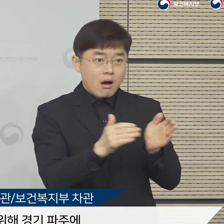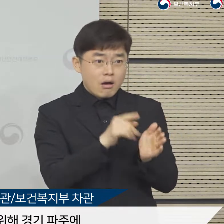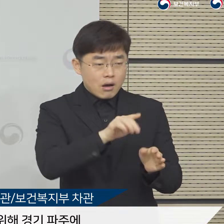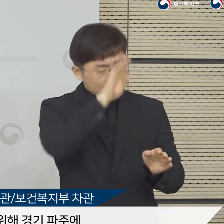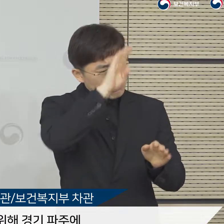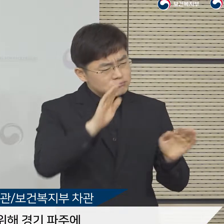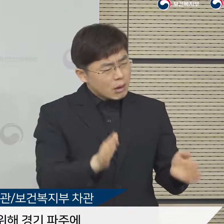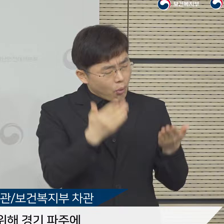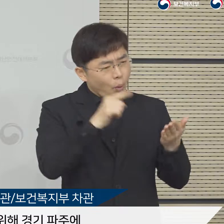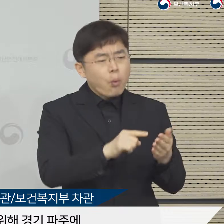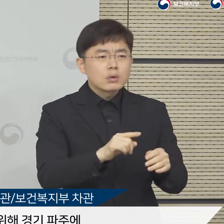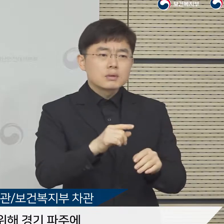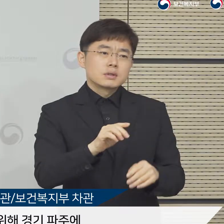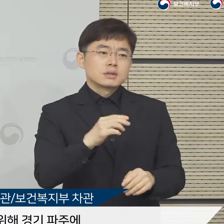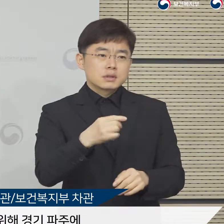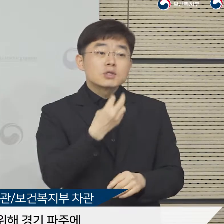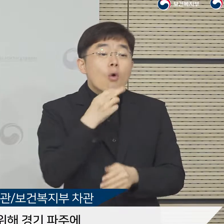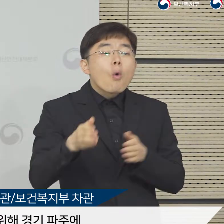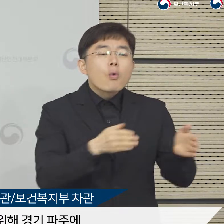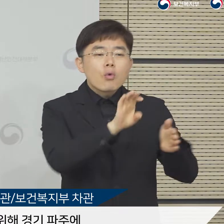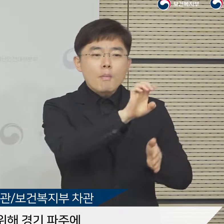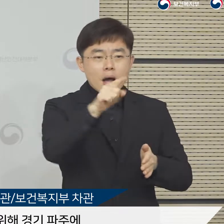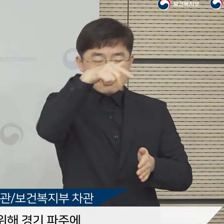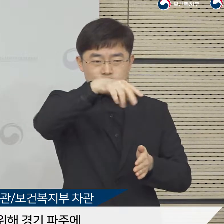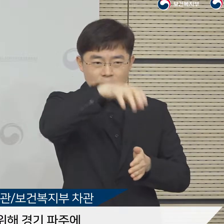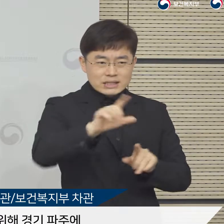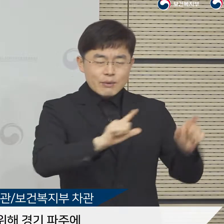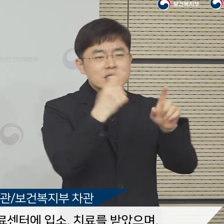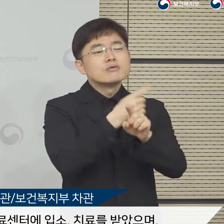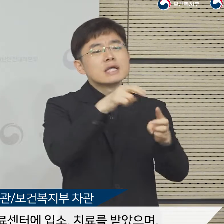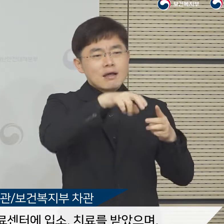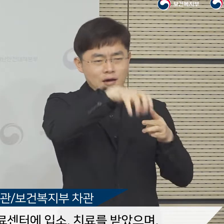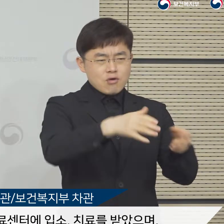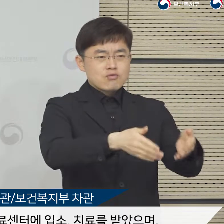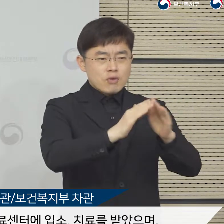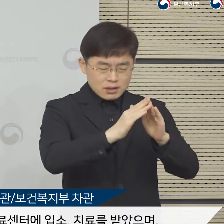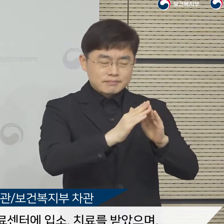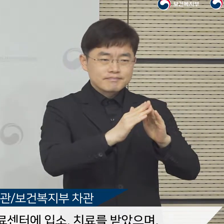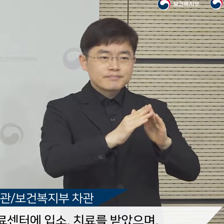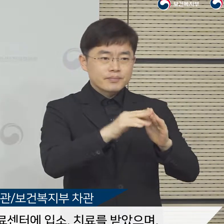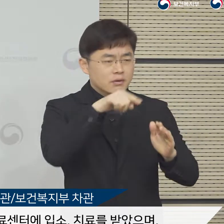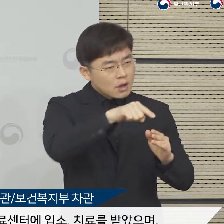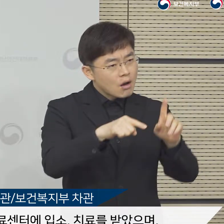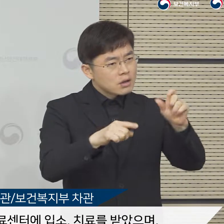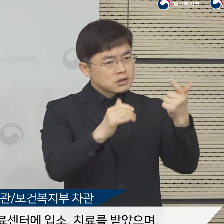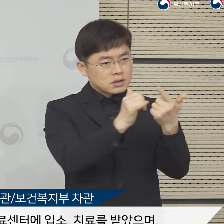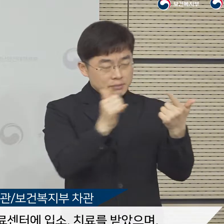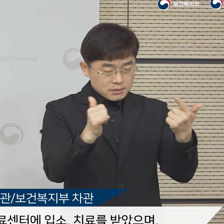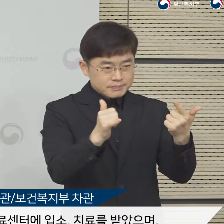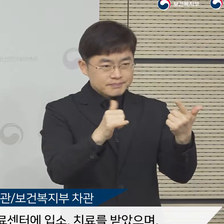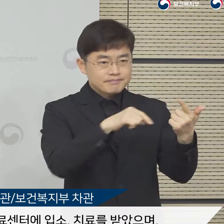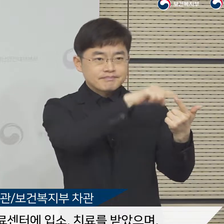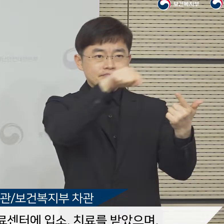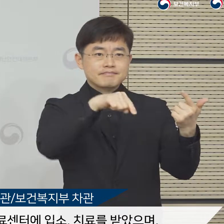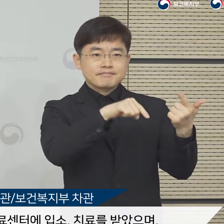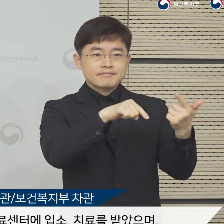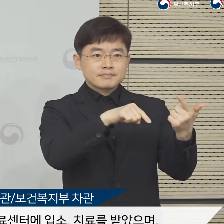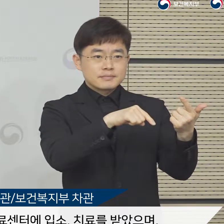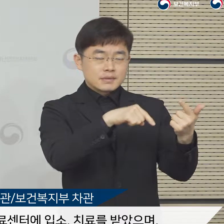파주에 생활치료센터를 설치 운영하고 있습니다. 지금까지 총 16명의 외국인